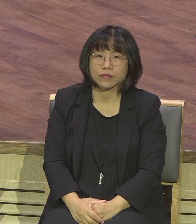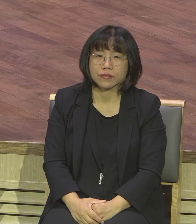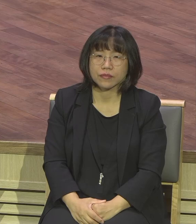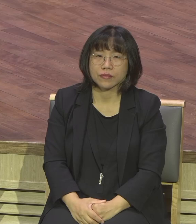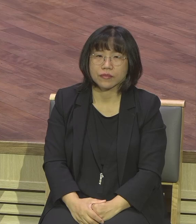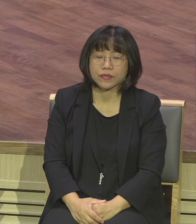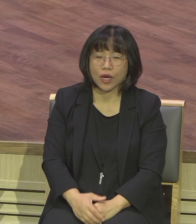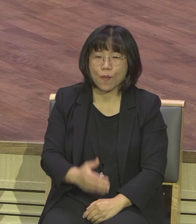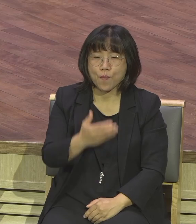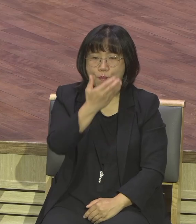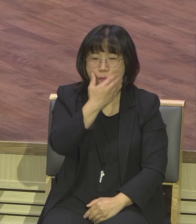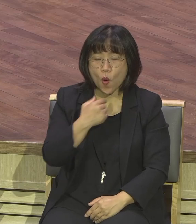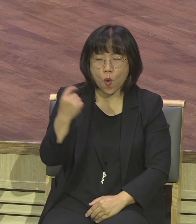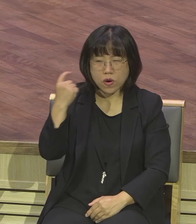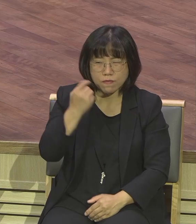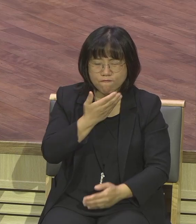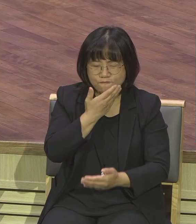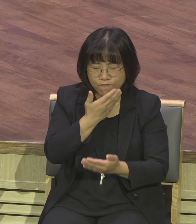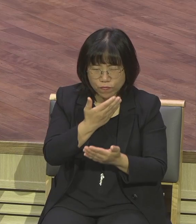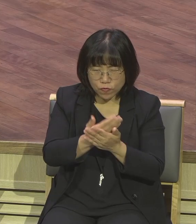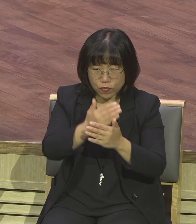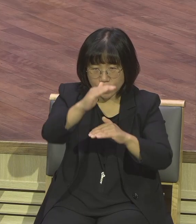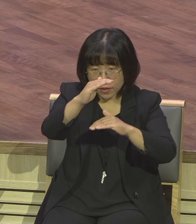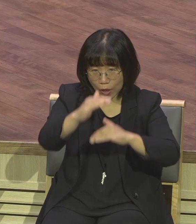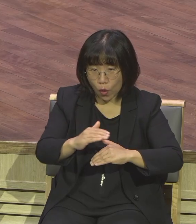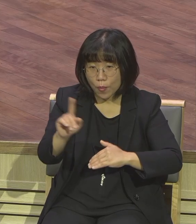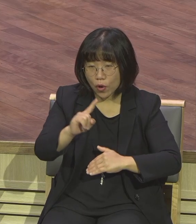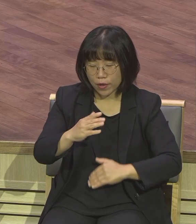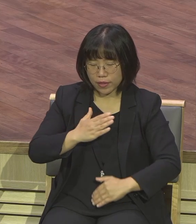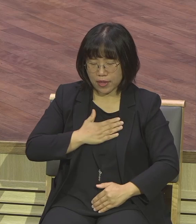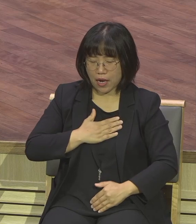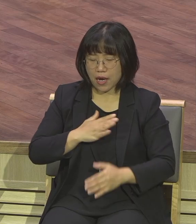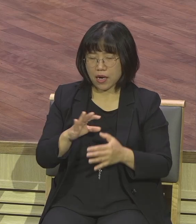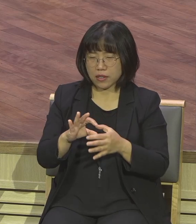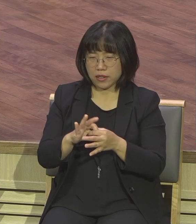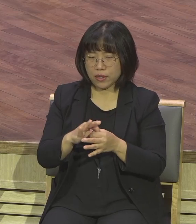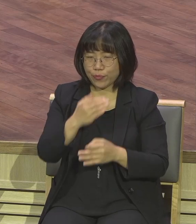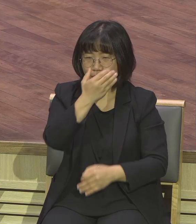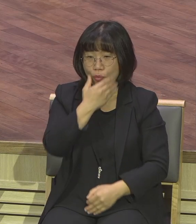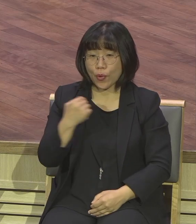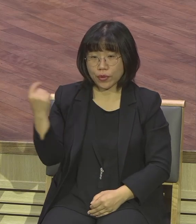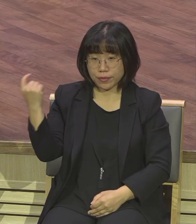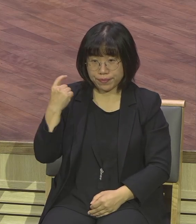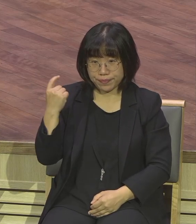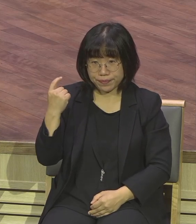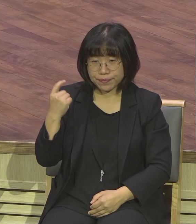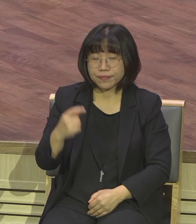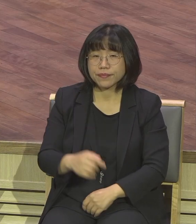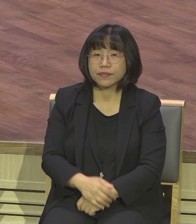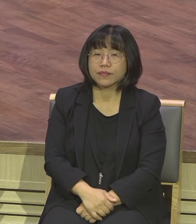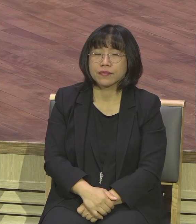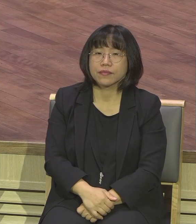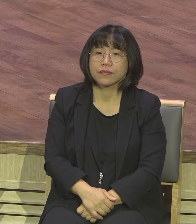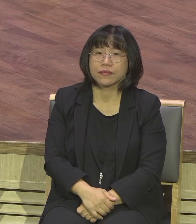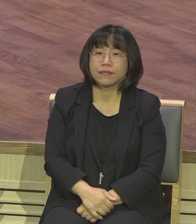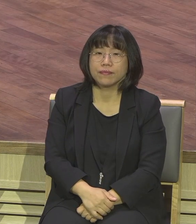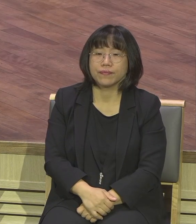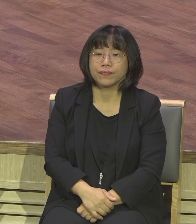복음 무슨 복음입니까? 나의 복음입니다. 바울의 말입니다. 나의 복음 그랬어요.